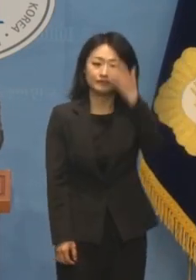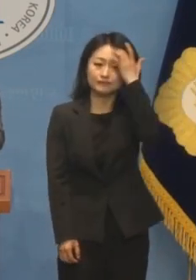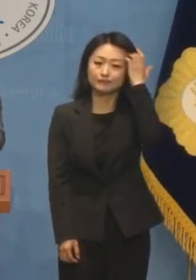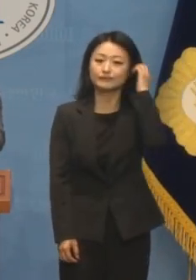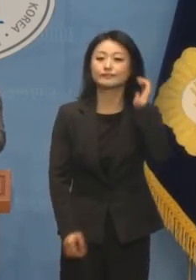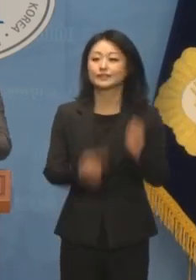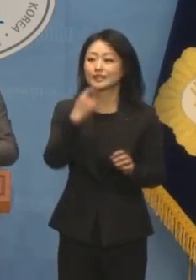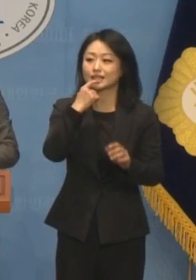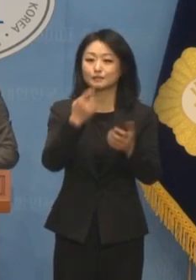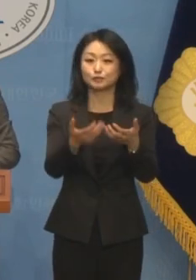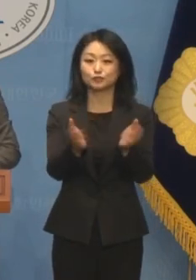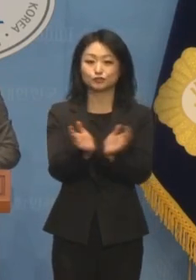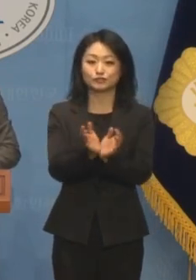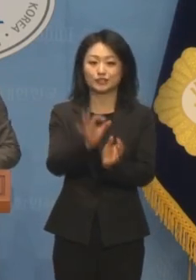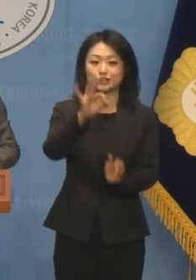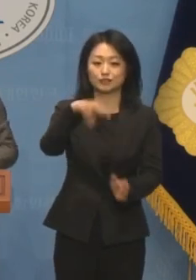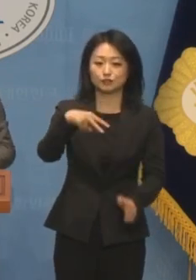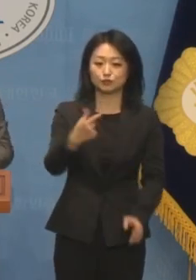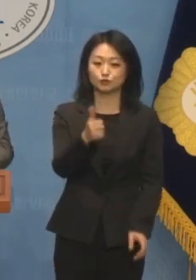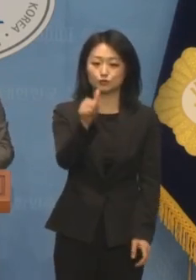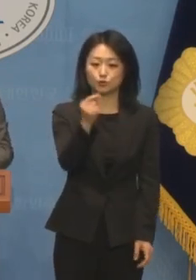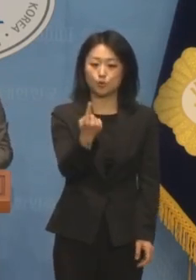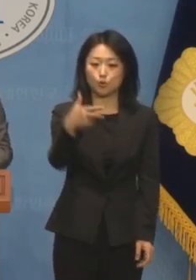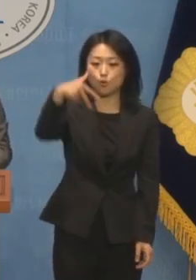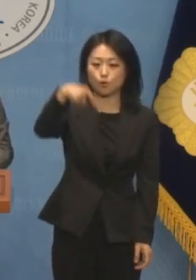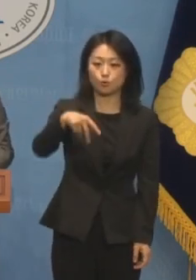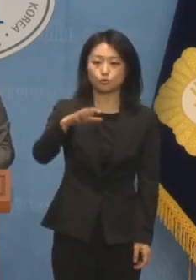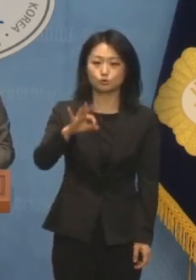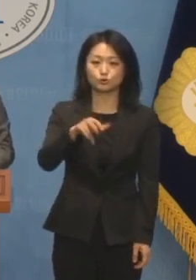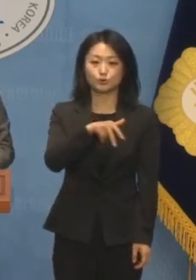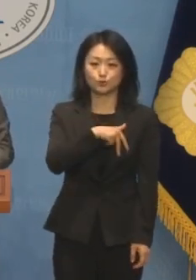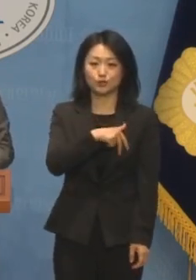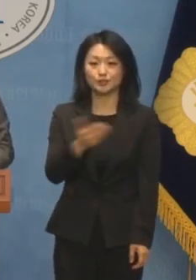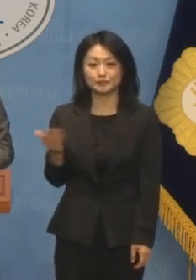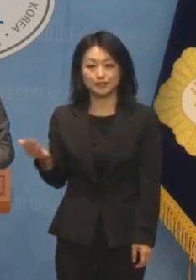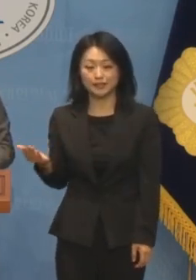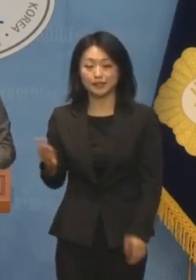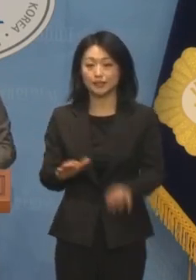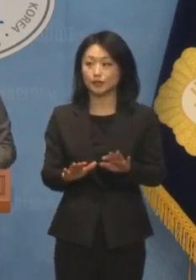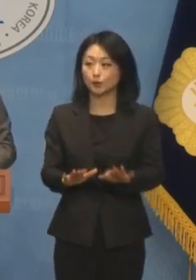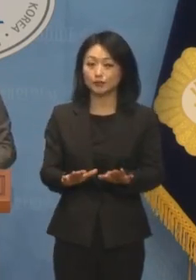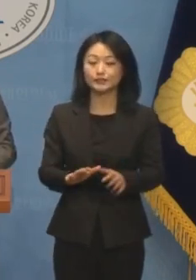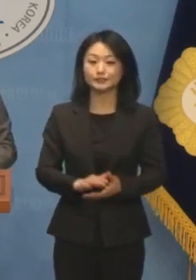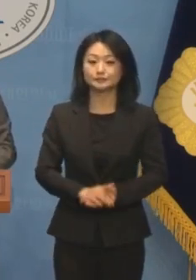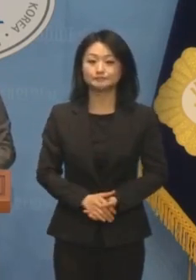네, 더불어민주당 윤호중 의원입니다. 오늘 저는